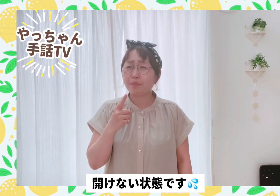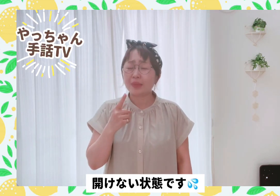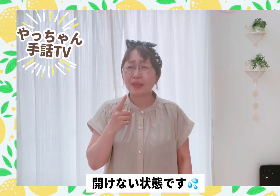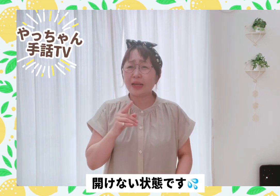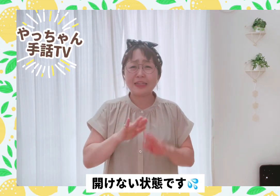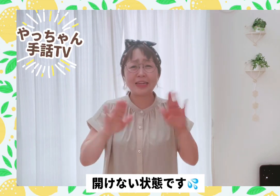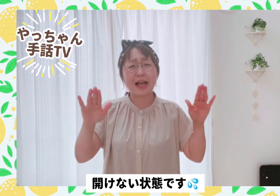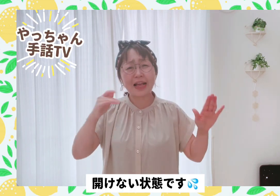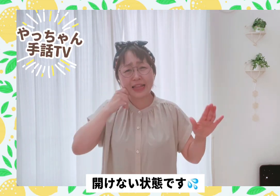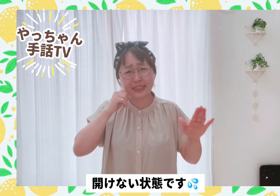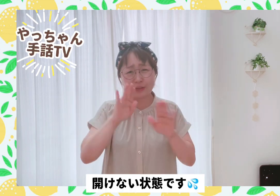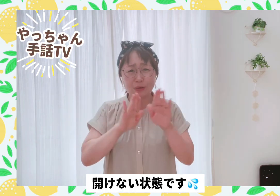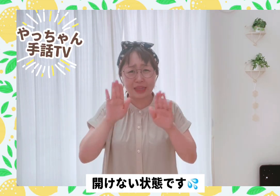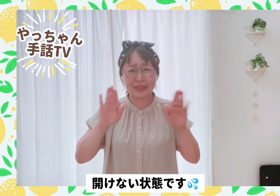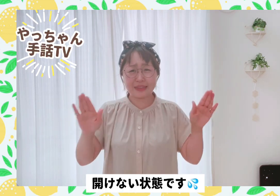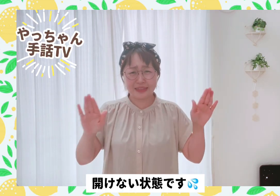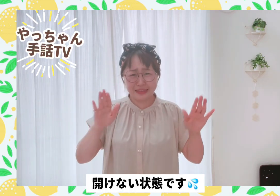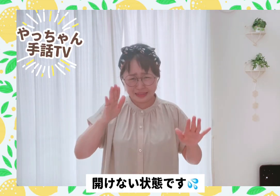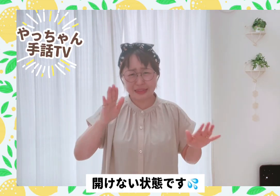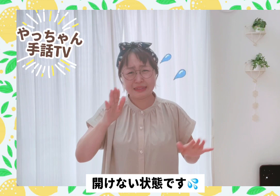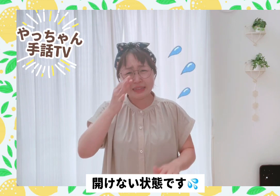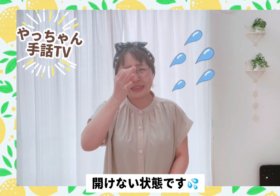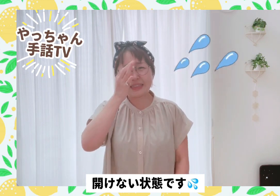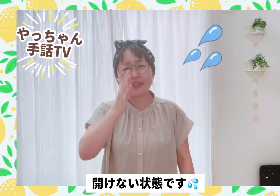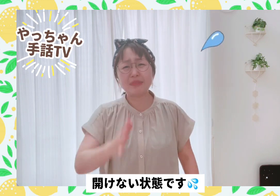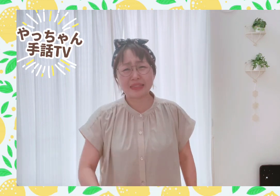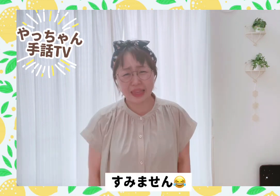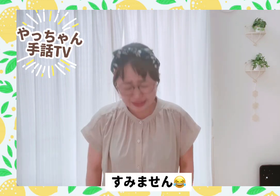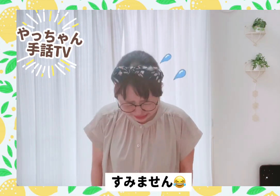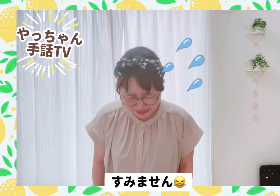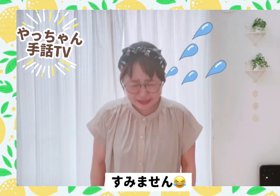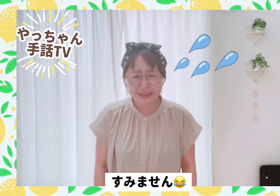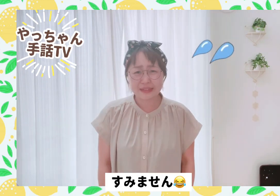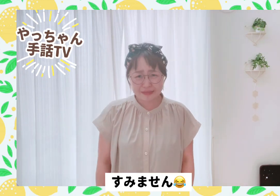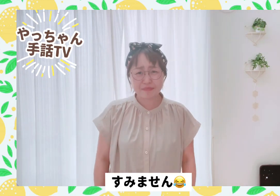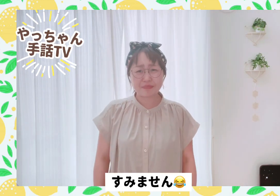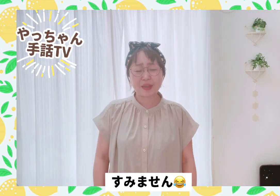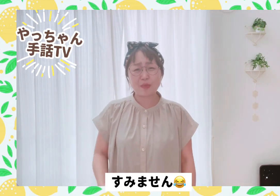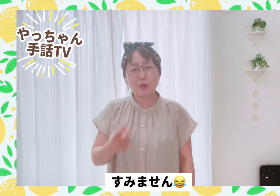まあ、いろいろ試してみたんですけど開けない状態でして、すみません。